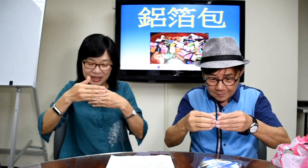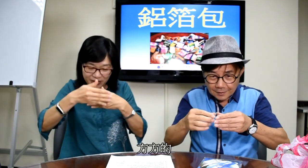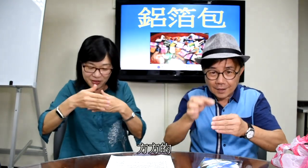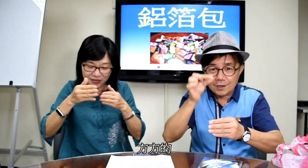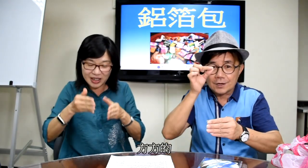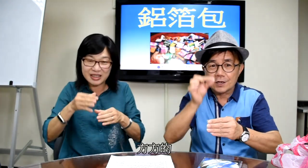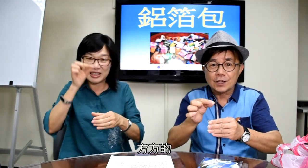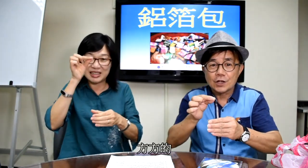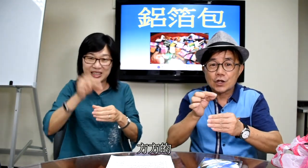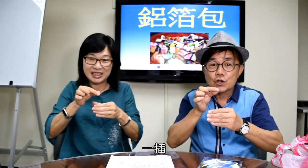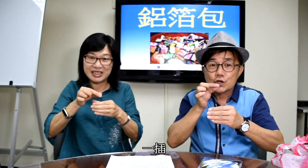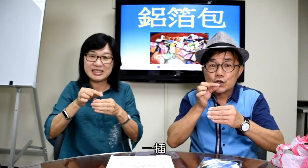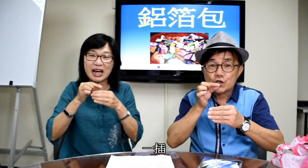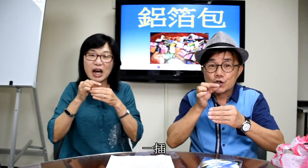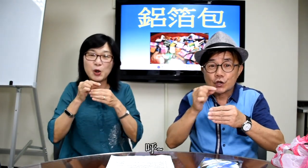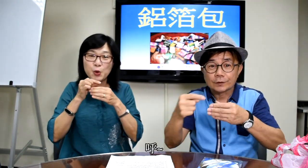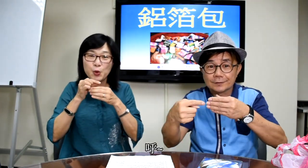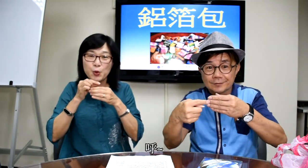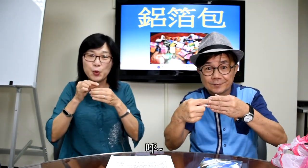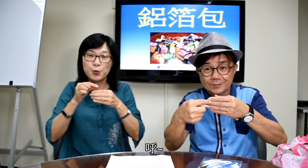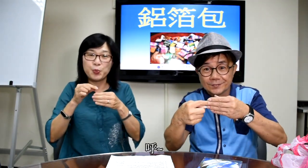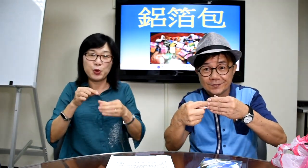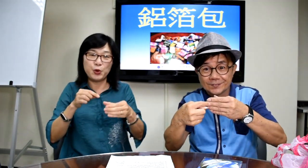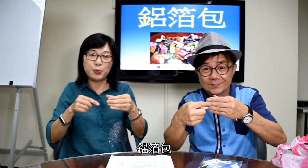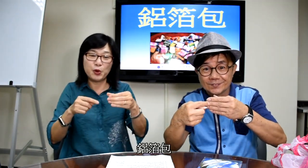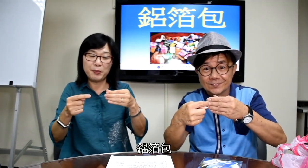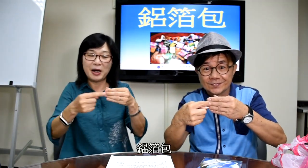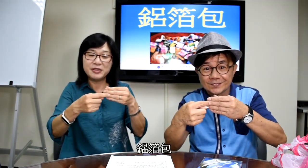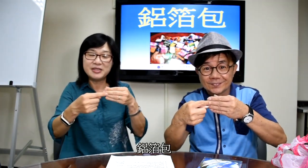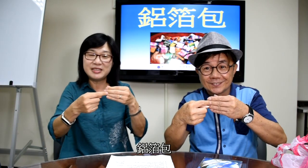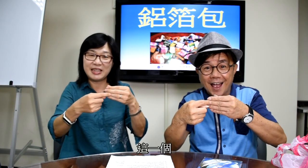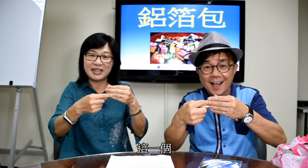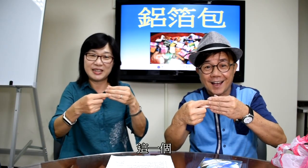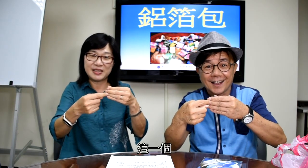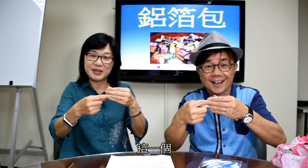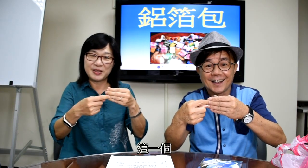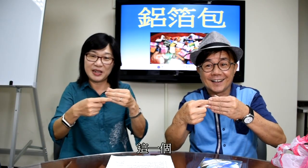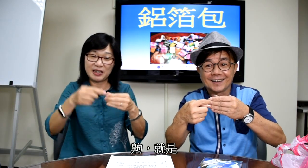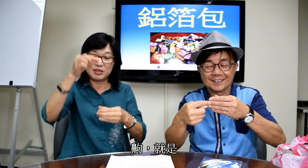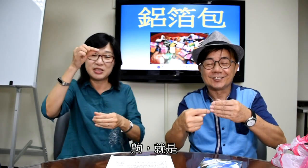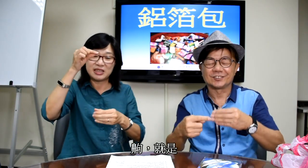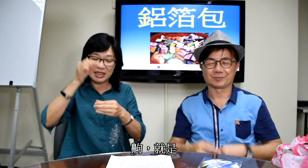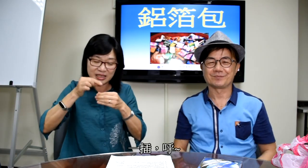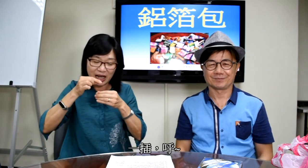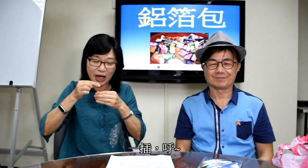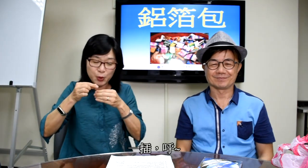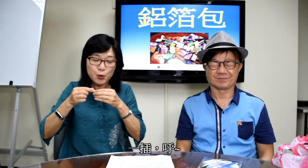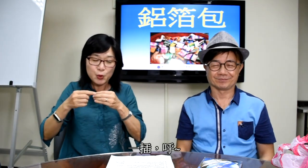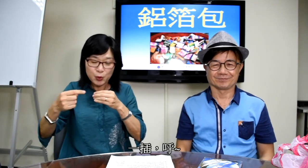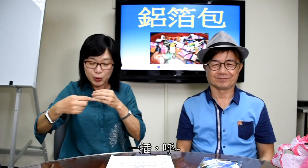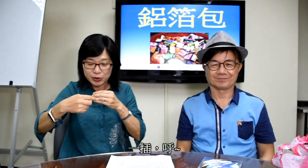方方的，一插，铝箔包这一个，啊，就是一插这